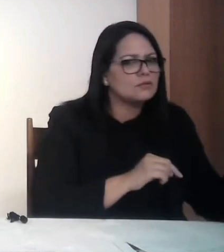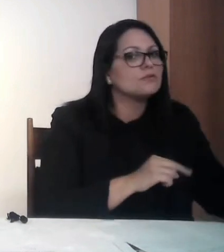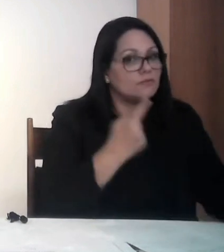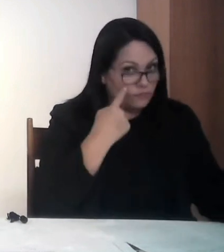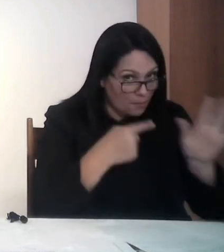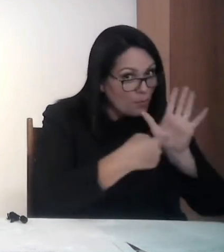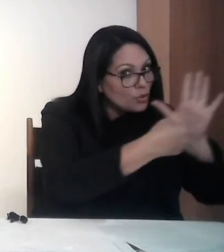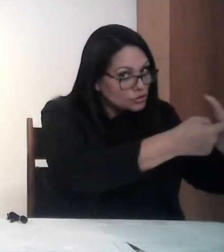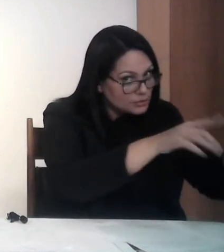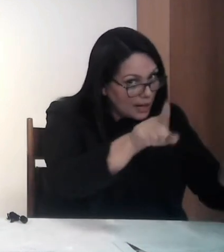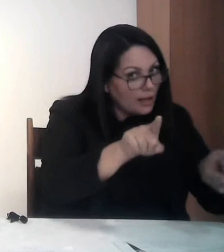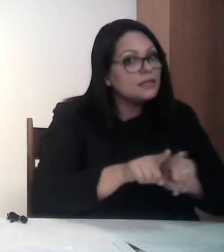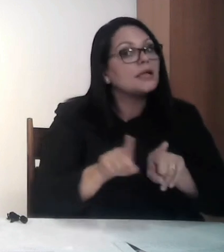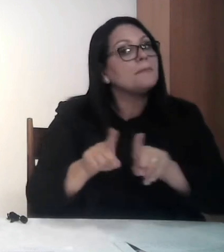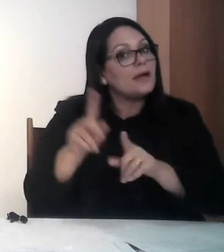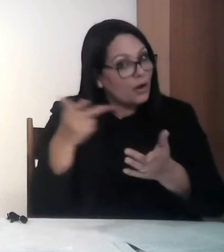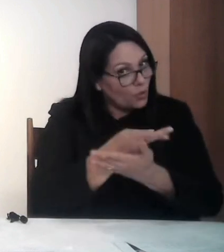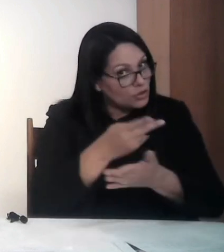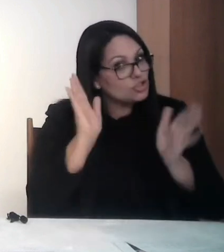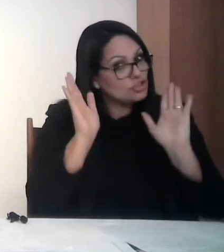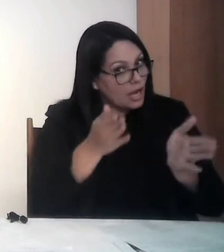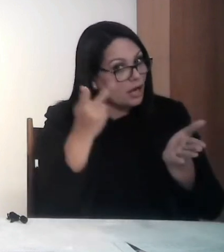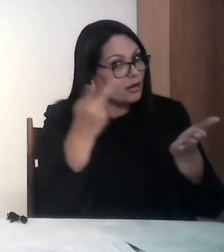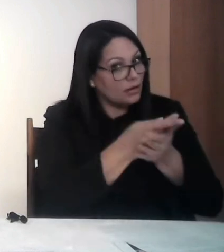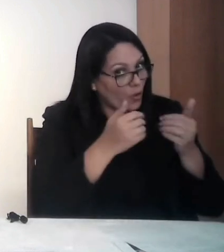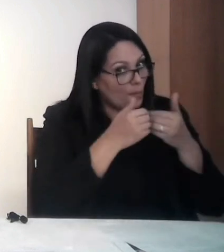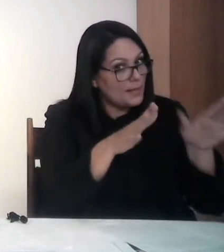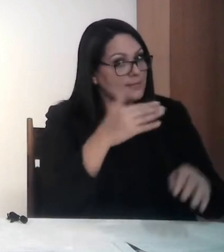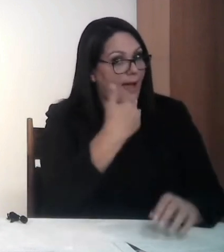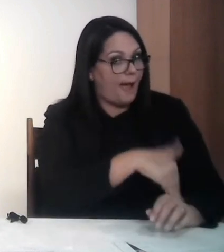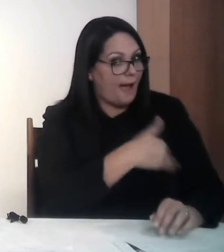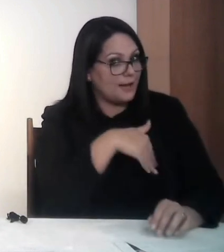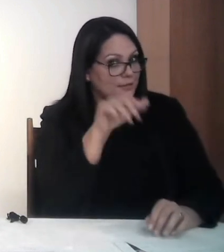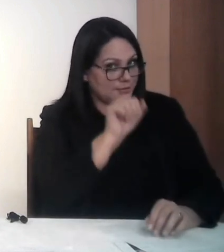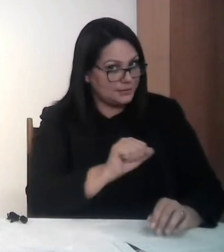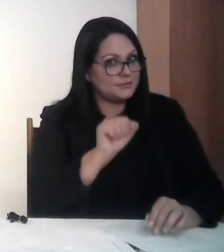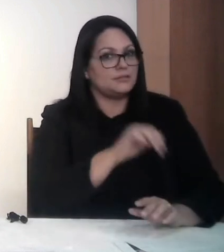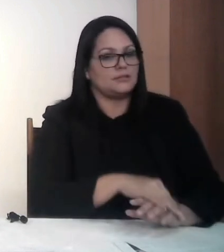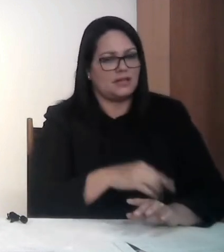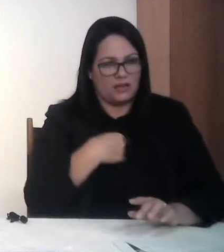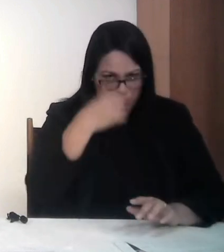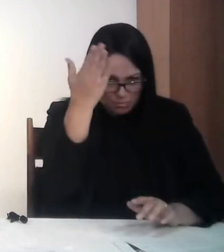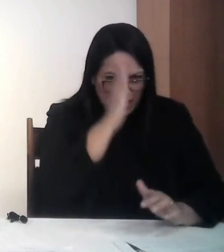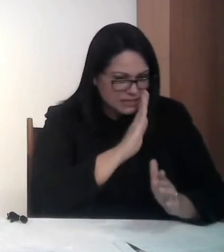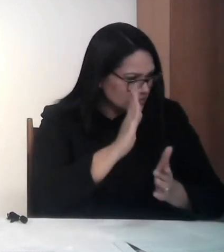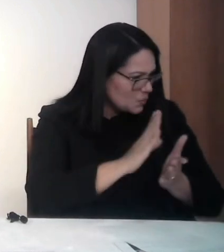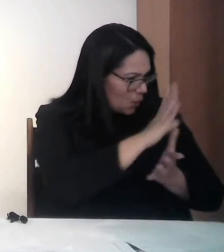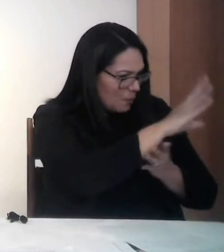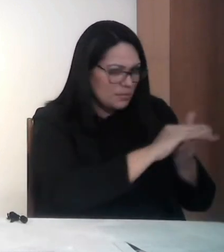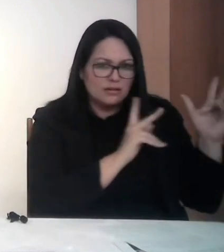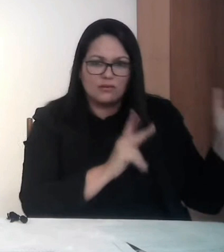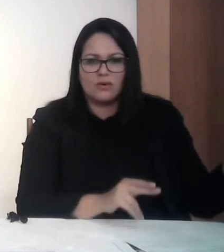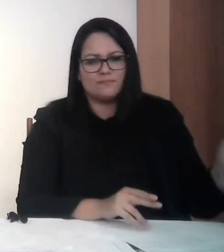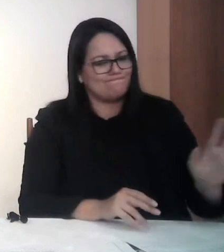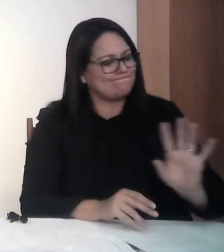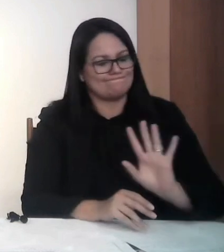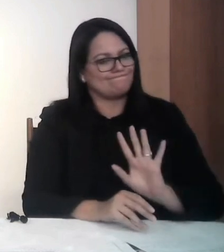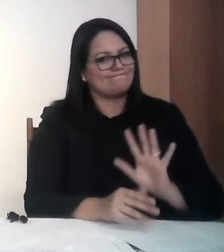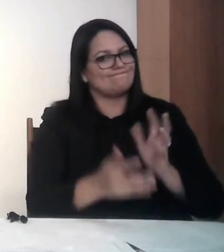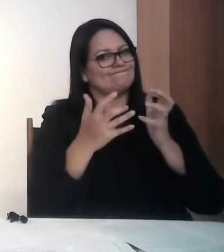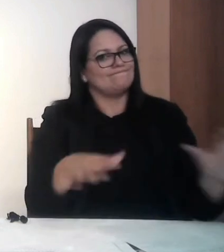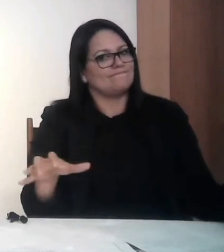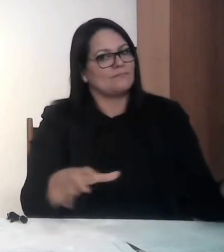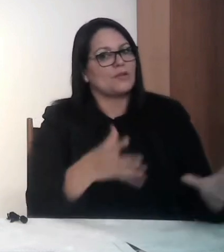países. Nós não queremos isso para o nosso país. E dizer que muita gente vai estar falando sobre eleições.